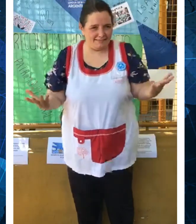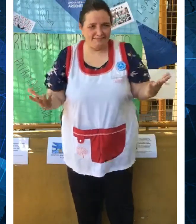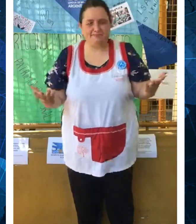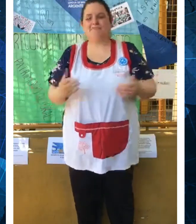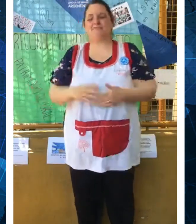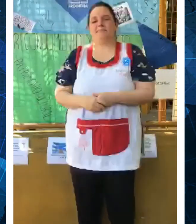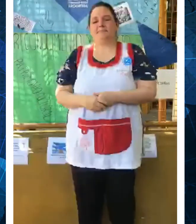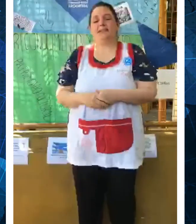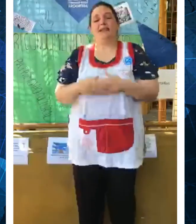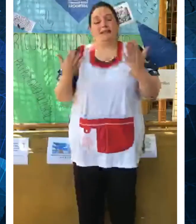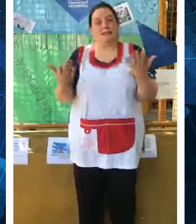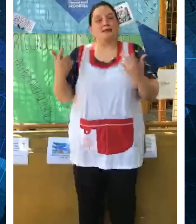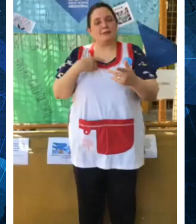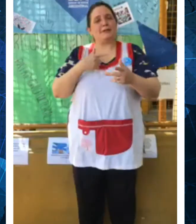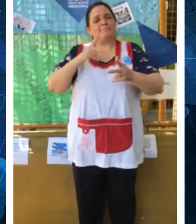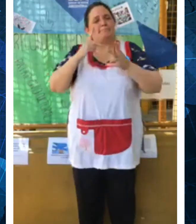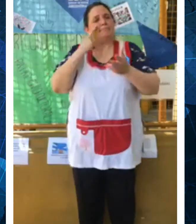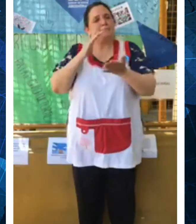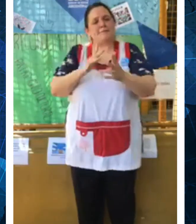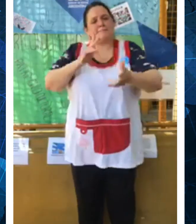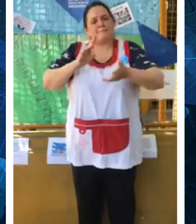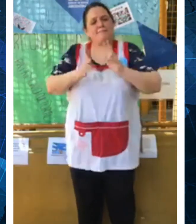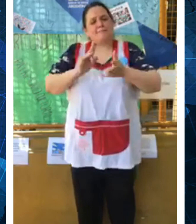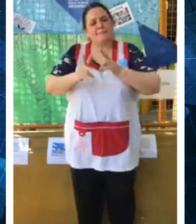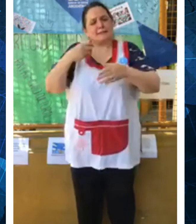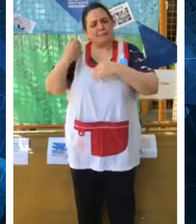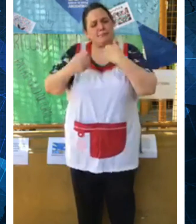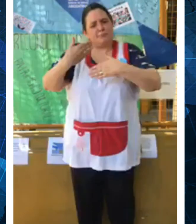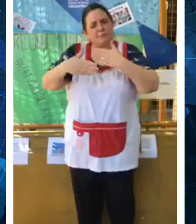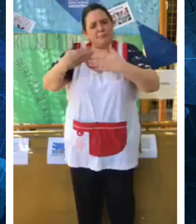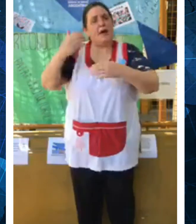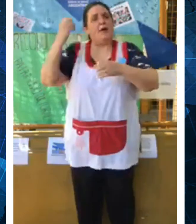es algo patriótico.